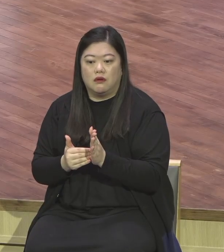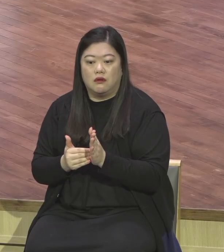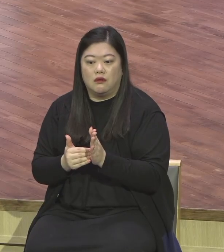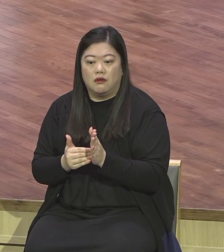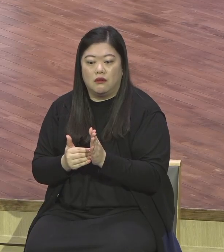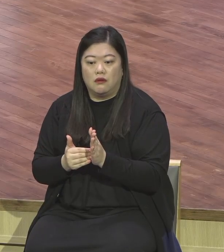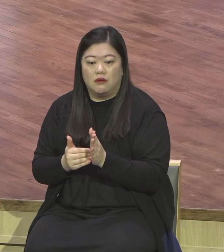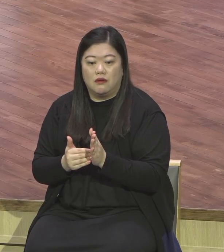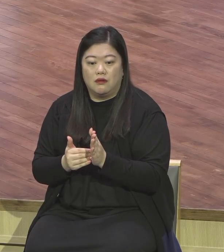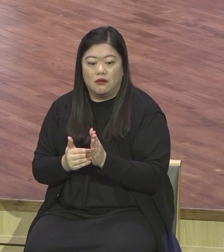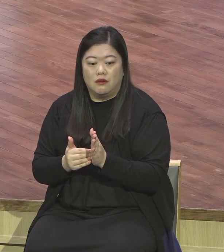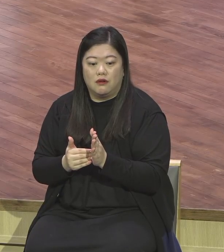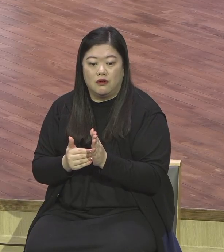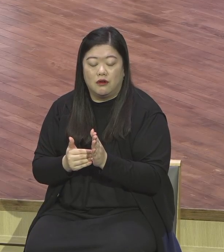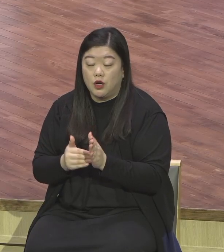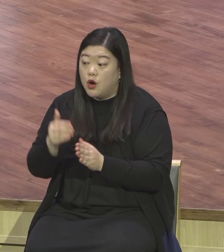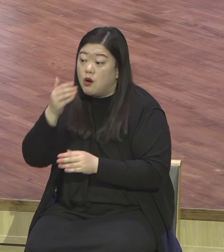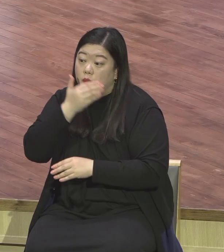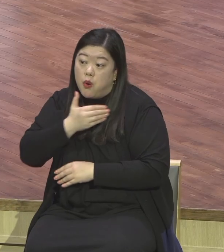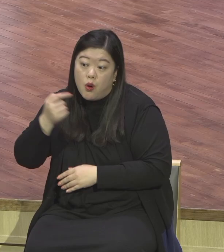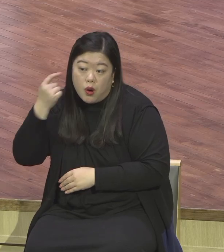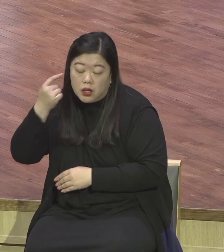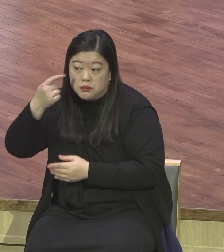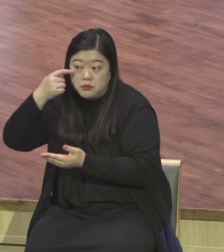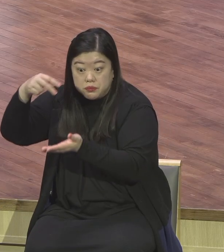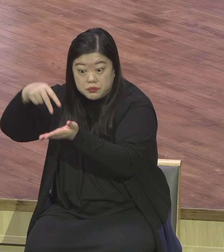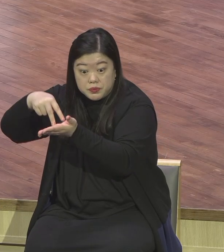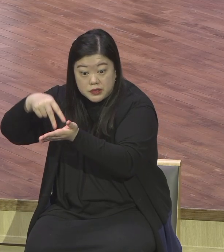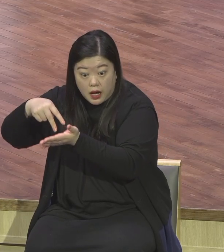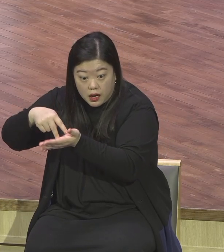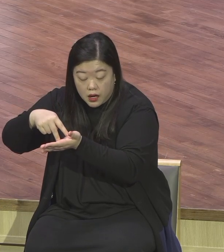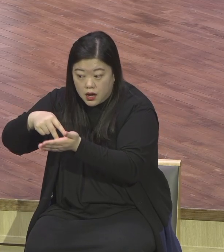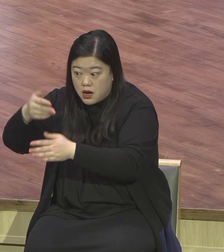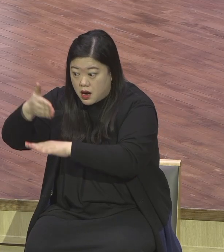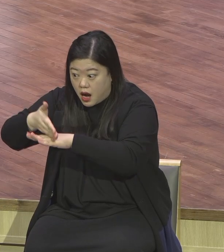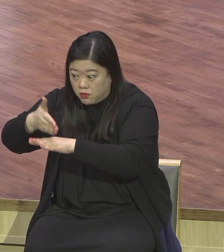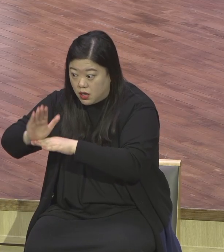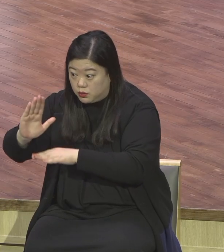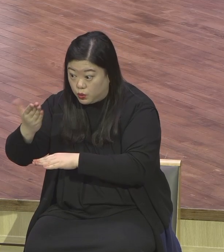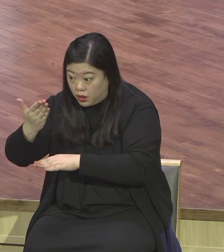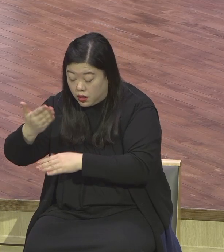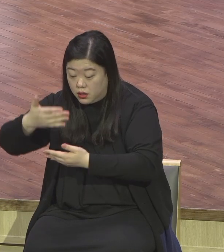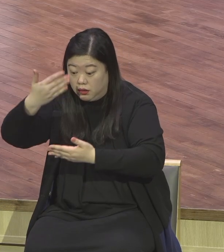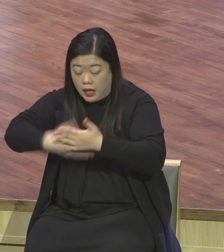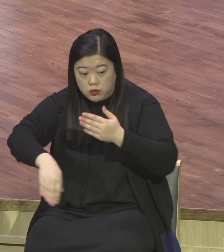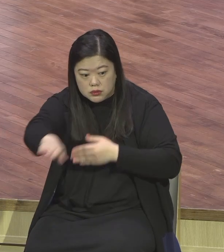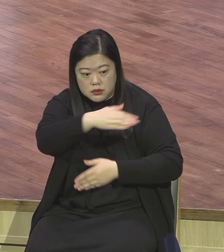눈이 확 바뀌면 보금적으로 바뀌게 되면 모든 것에 감사할 수밖에 없어요